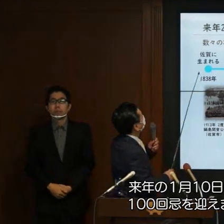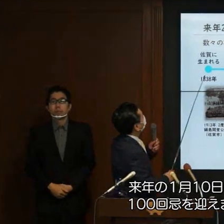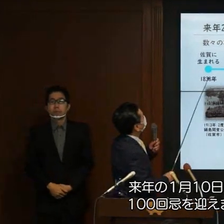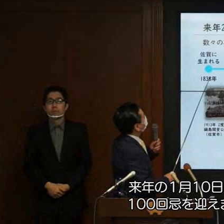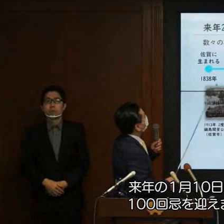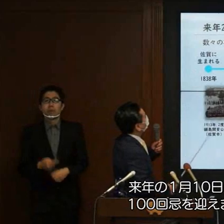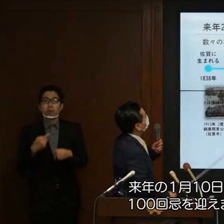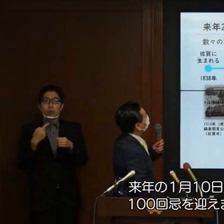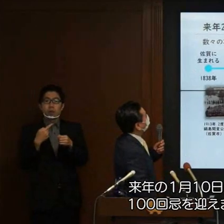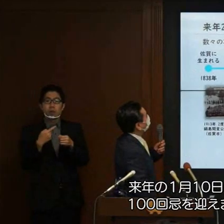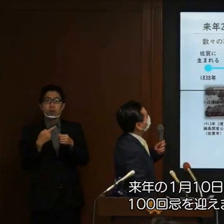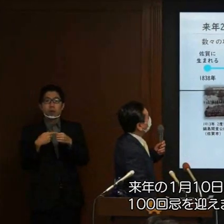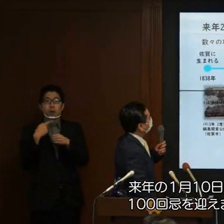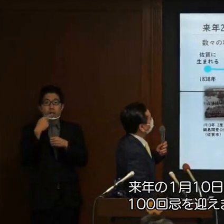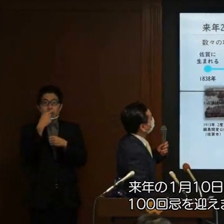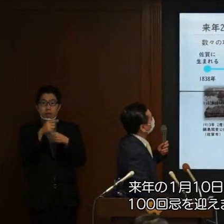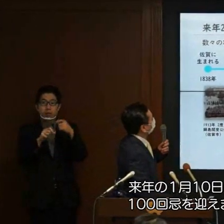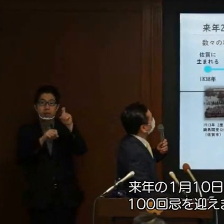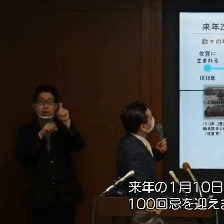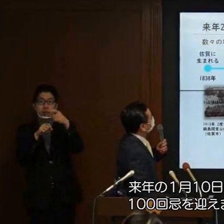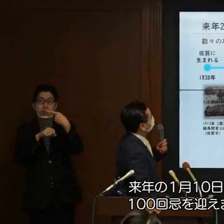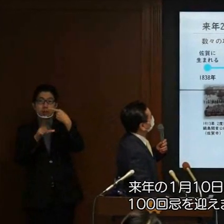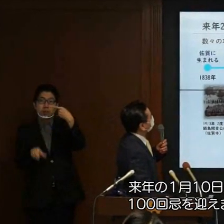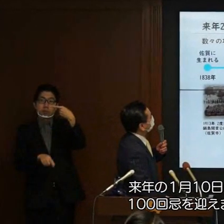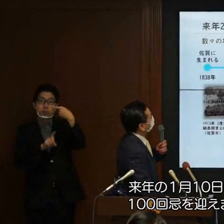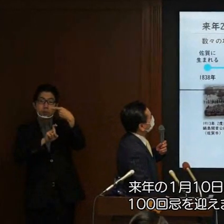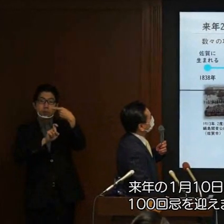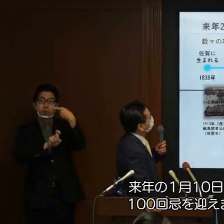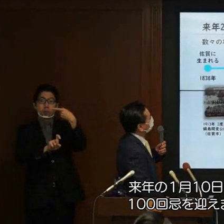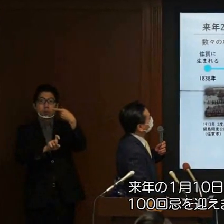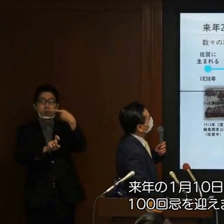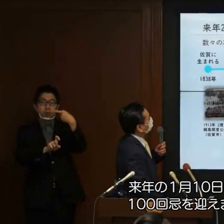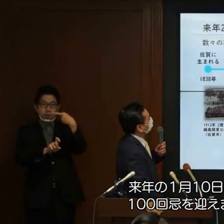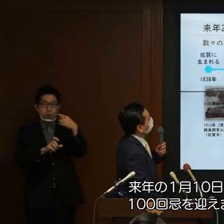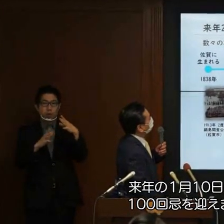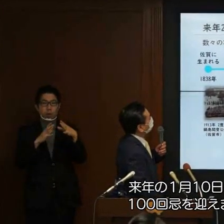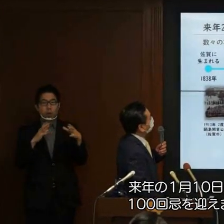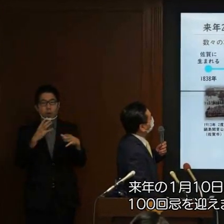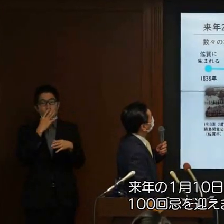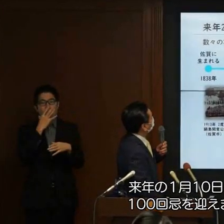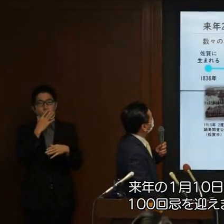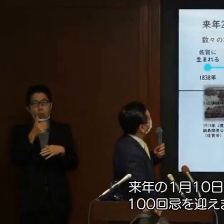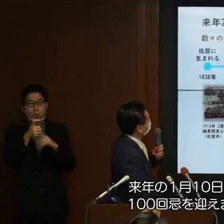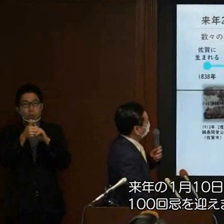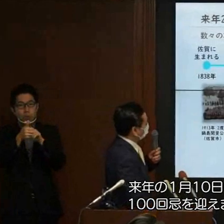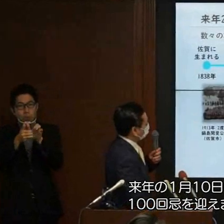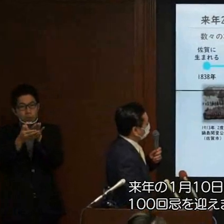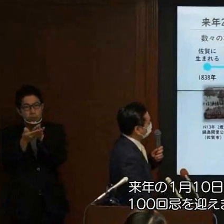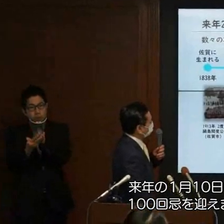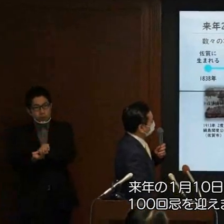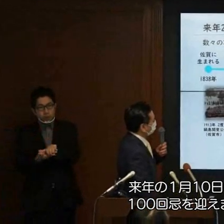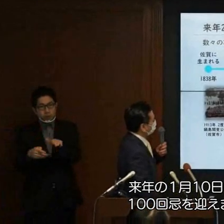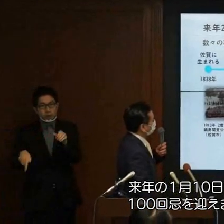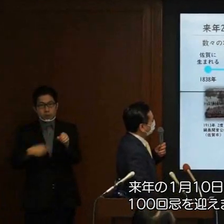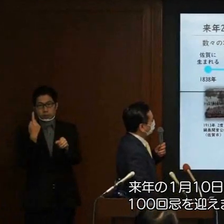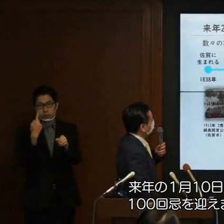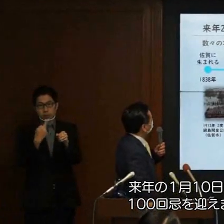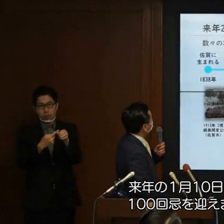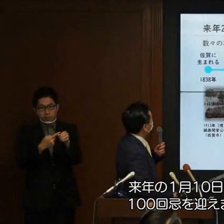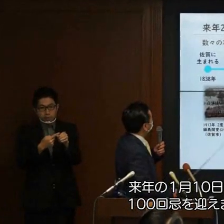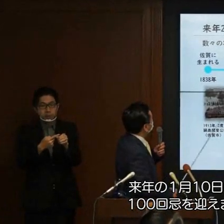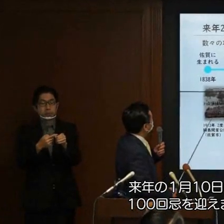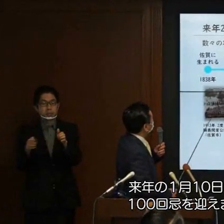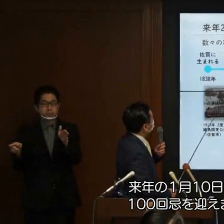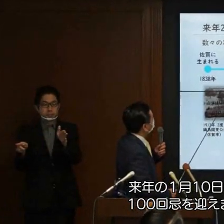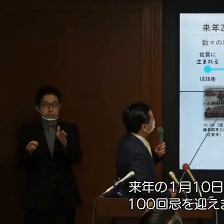来年の1月10日にオープンシリアドム100回忌を迎えます。